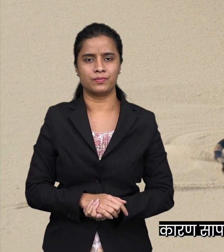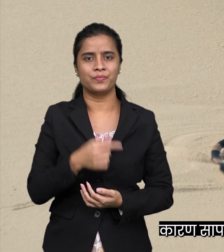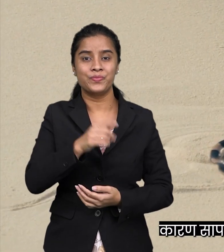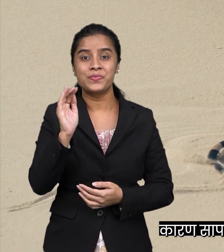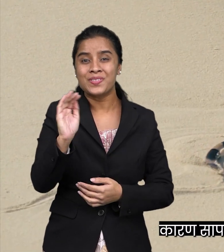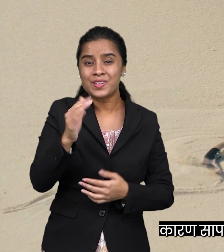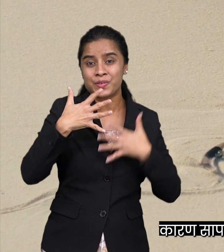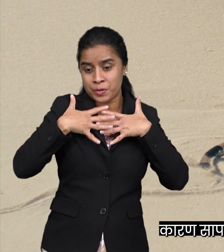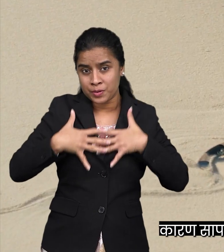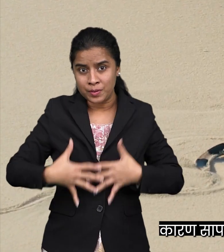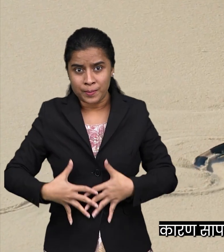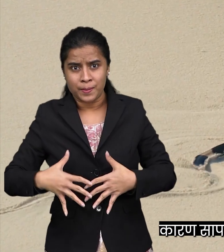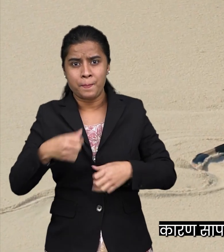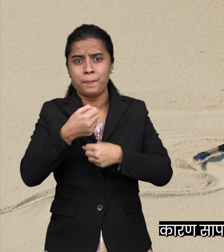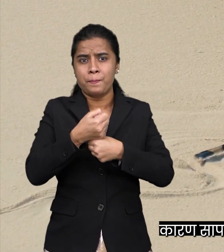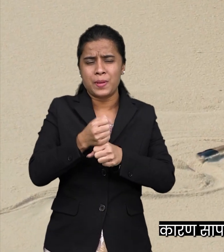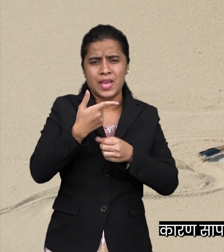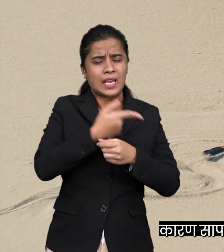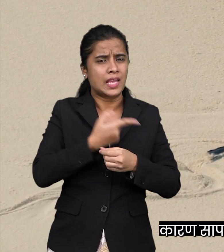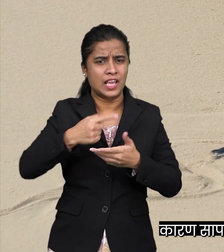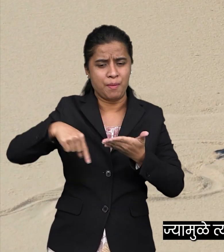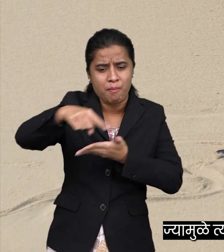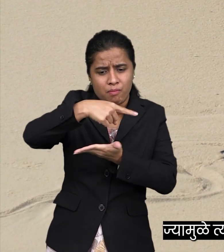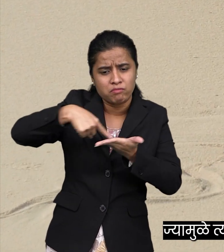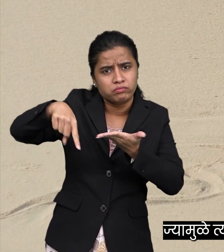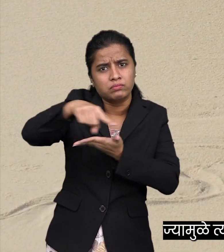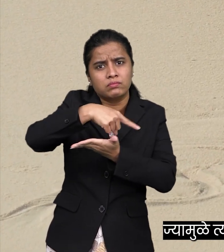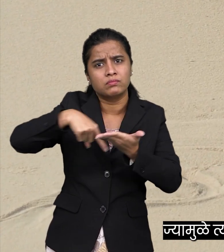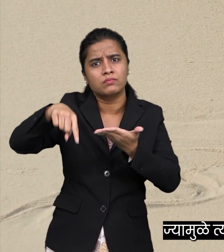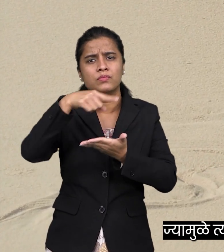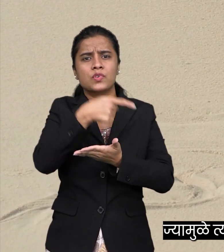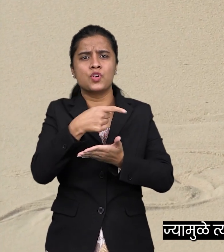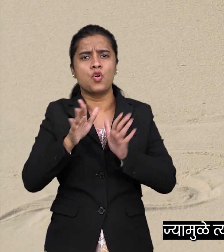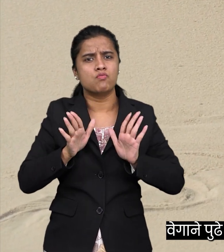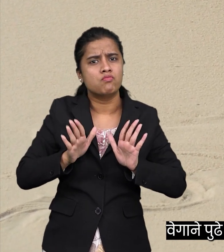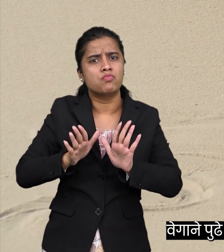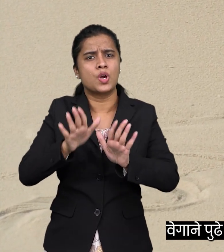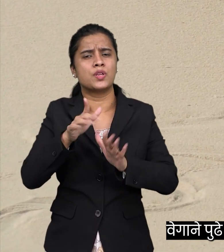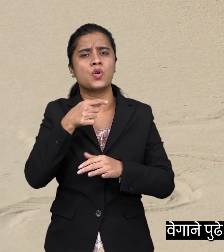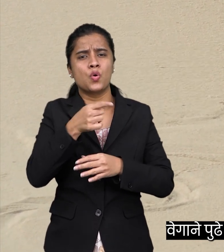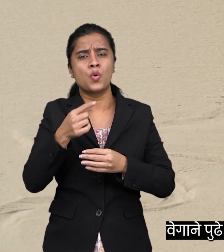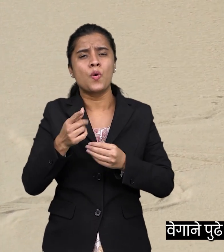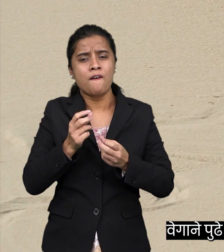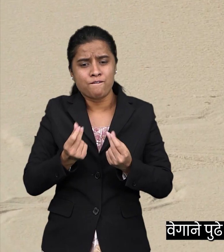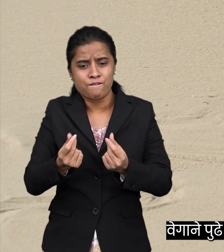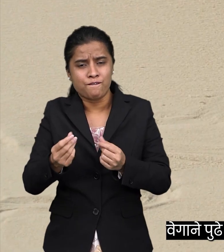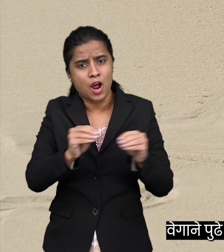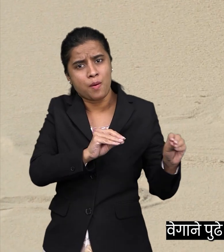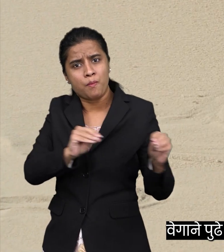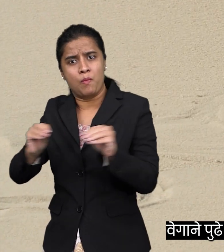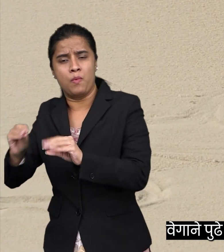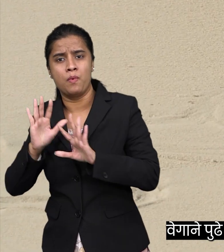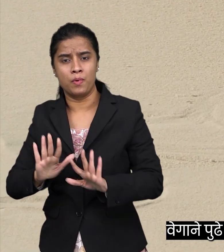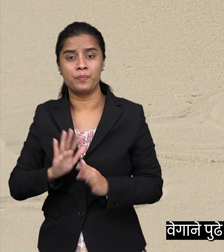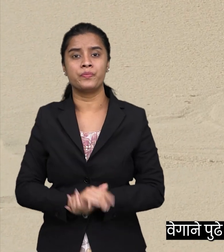कारण सापाचे शरीर अनेक वळणे बदलते, ज्यामुळे त्याला धक्का मिळतो आणि तो वेगाने पुढे जातो, परंतु सरळ